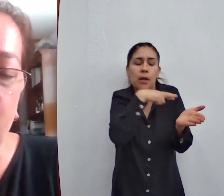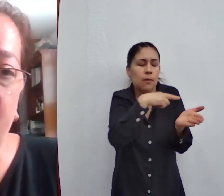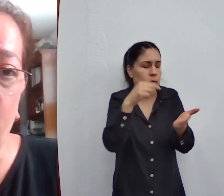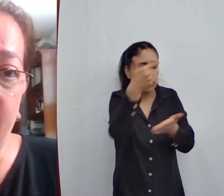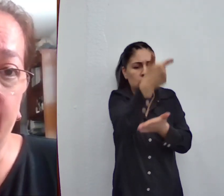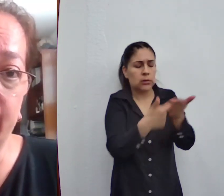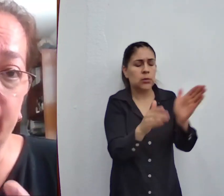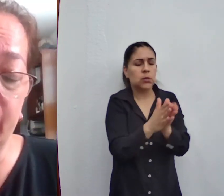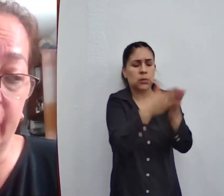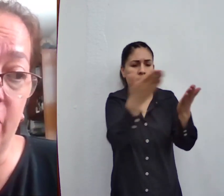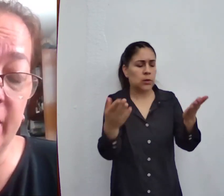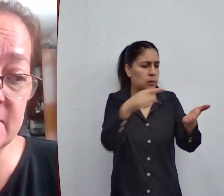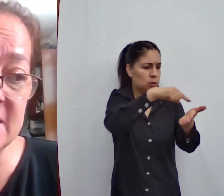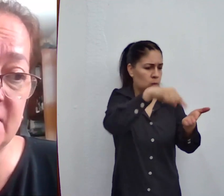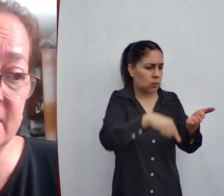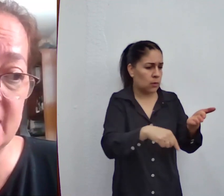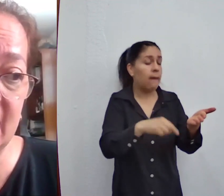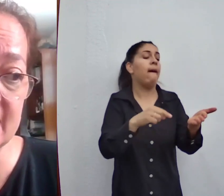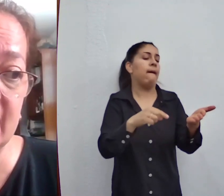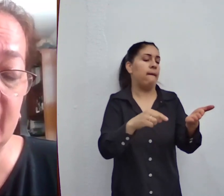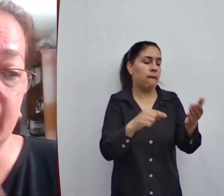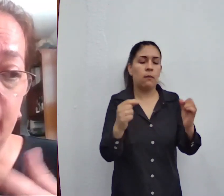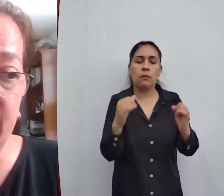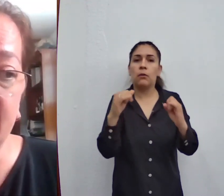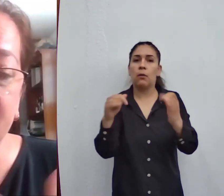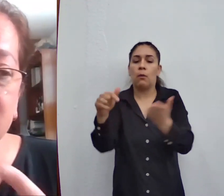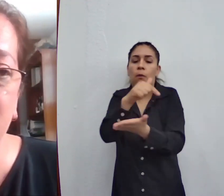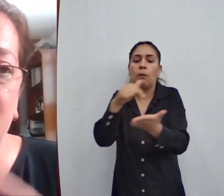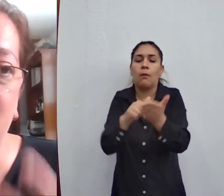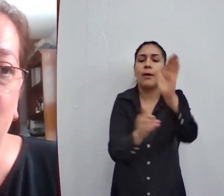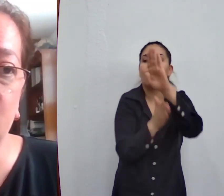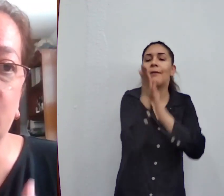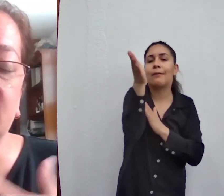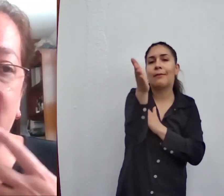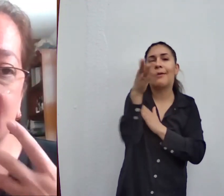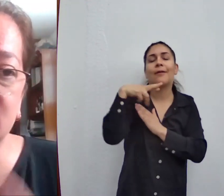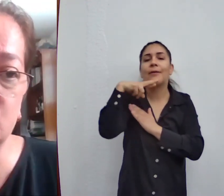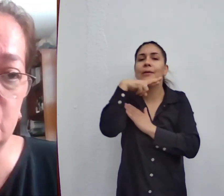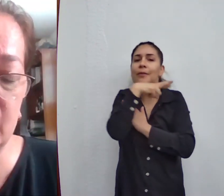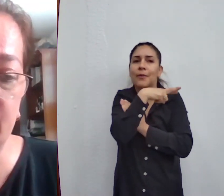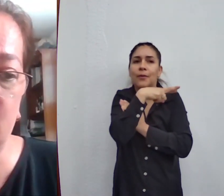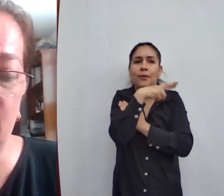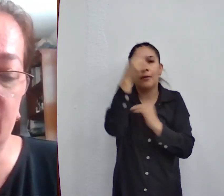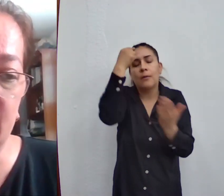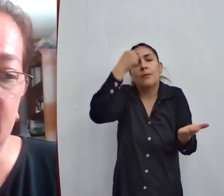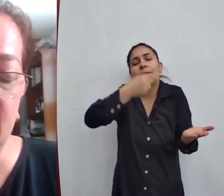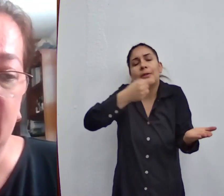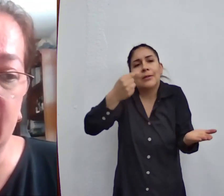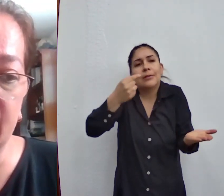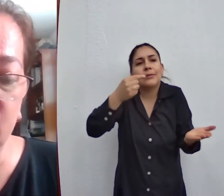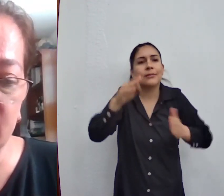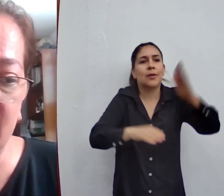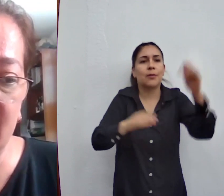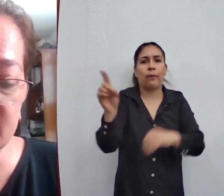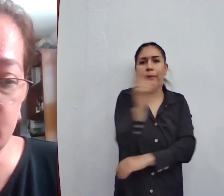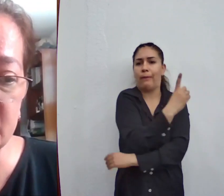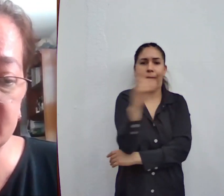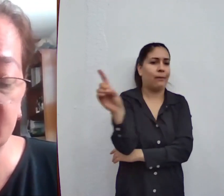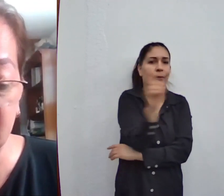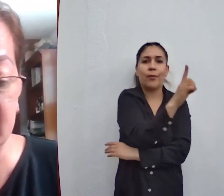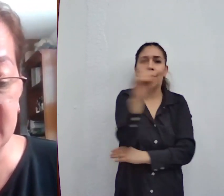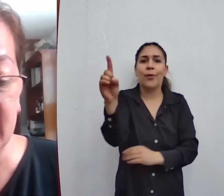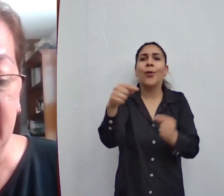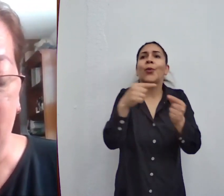ayuda, porque lo que creo que es más difícil es que peregrinas de un lado a otro y te tardas mucho tiempo en encontrar